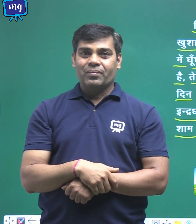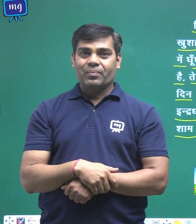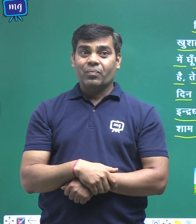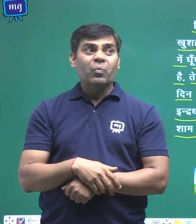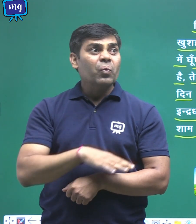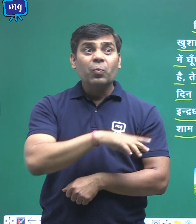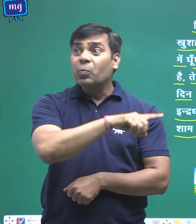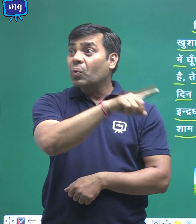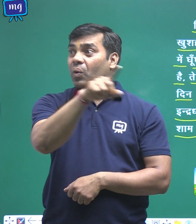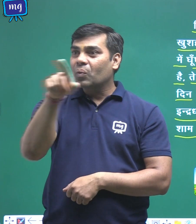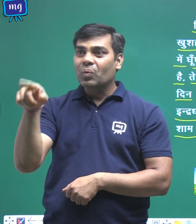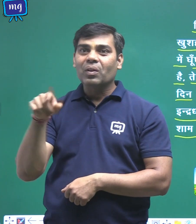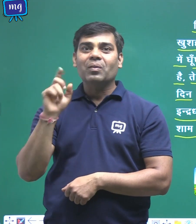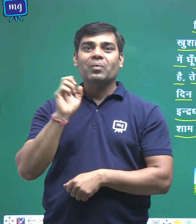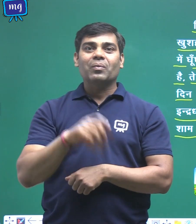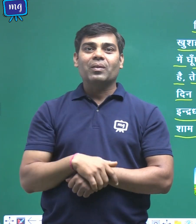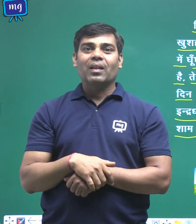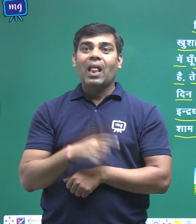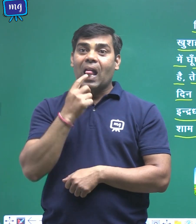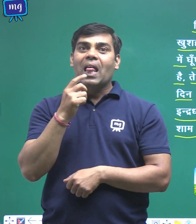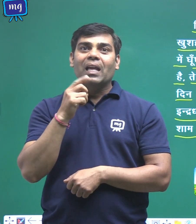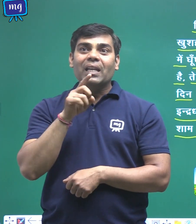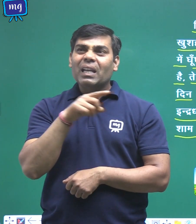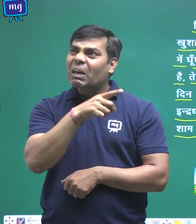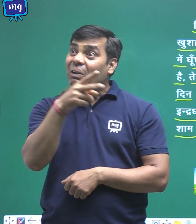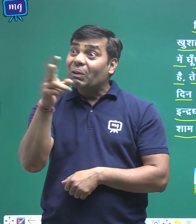चारों तरफ लाल ही लाल